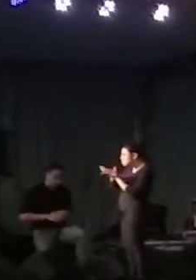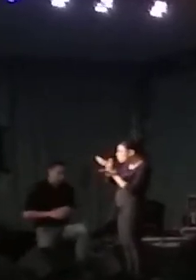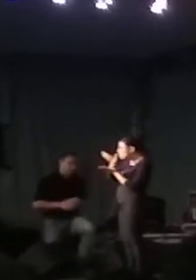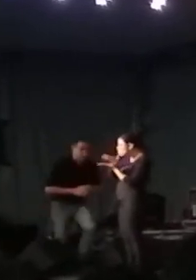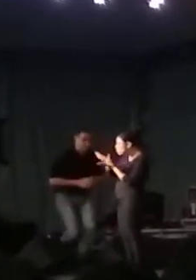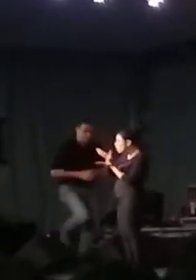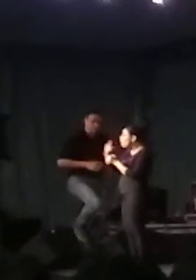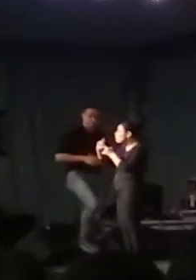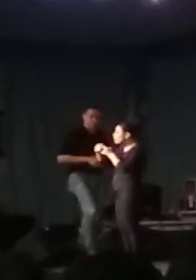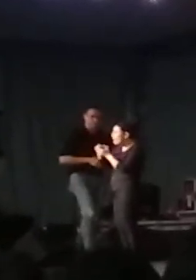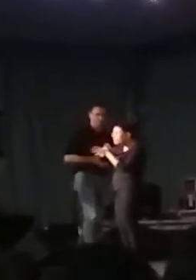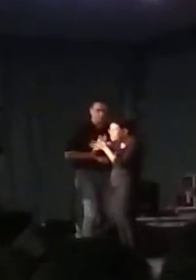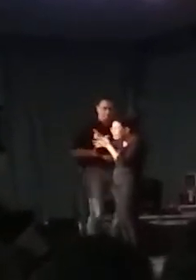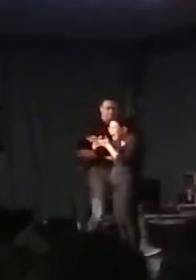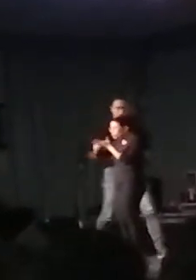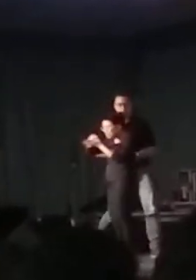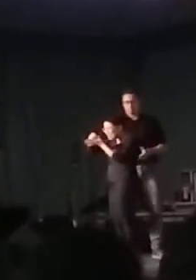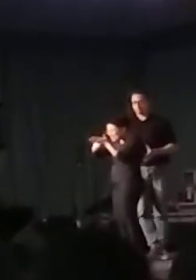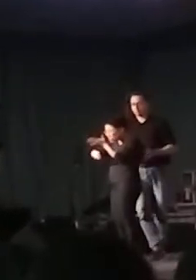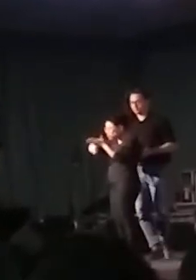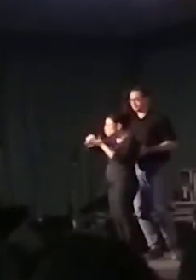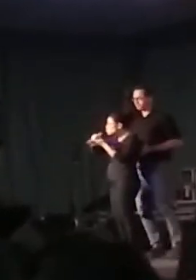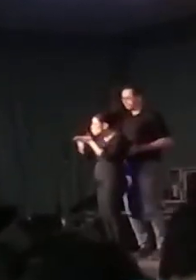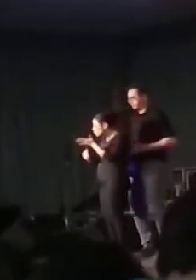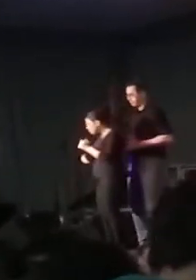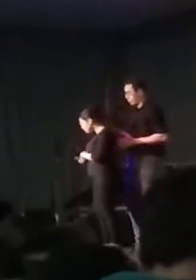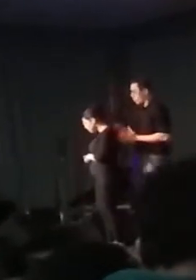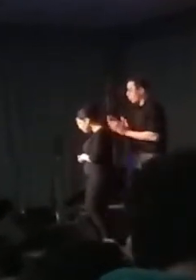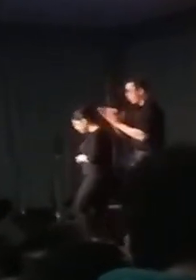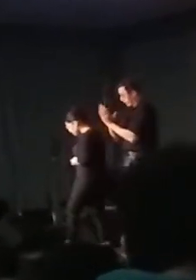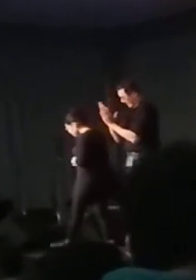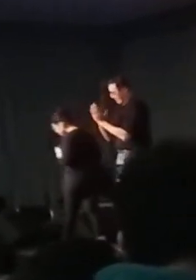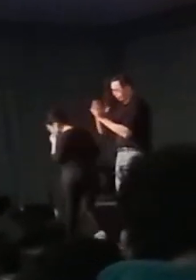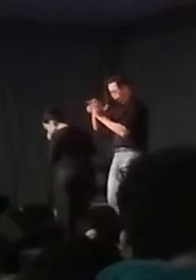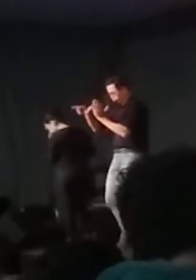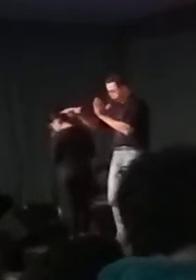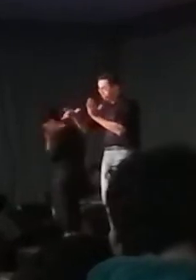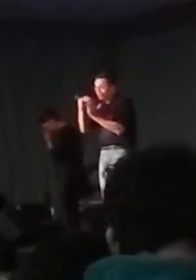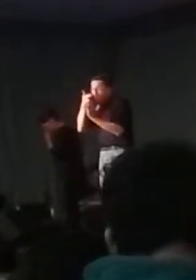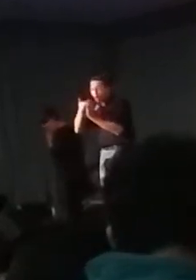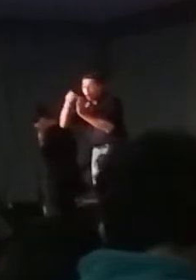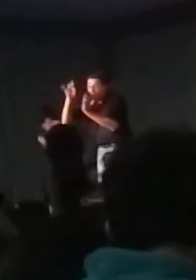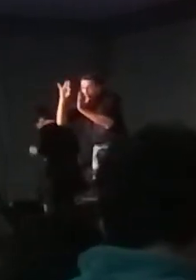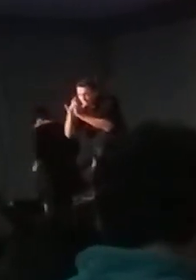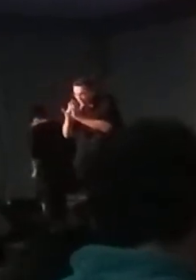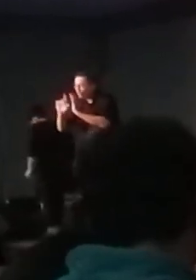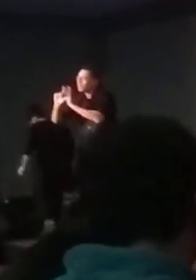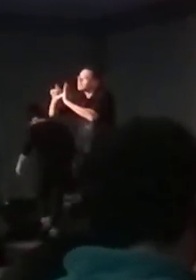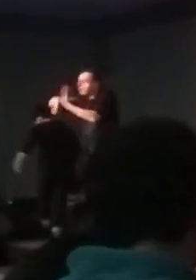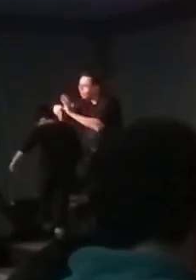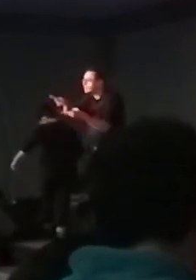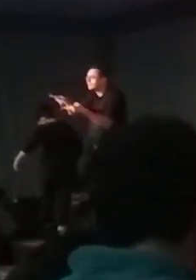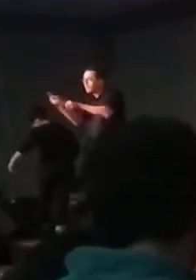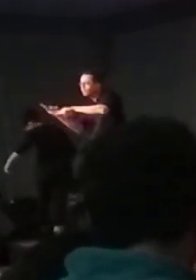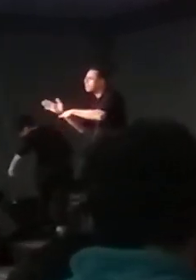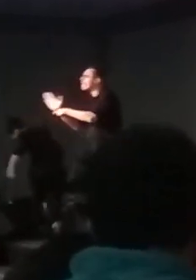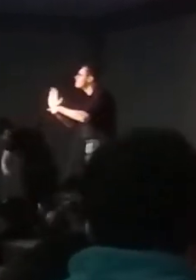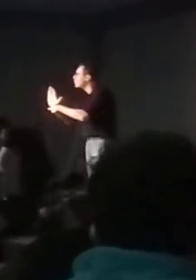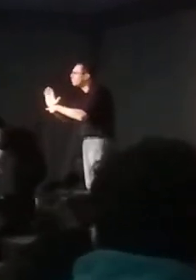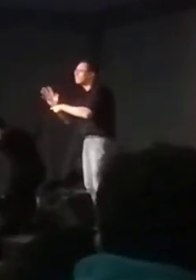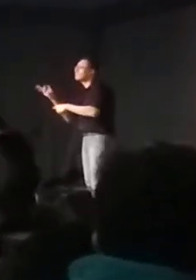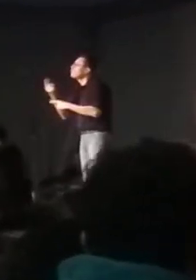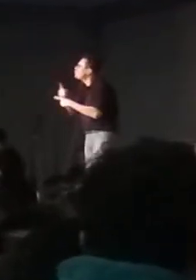tem muitos registros oficiais mesmo no livro. E aí, depois, posteriormente, transformar isso em filme. E o porquê dos